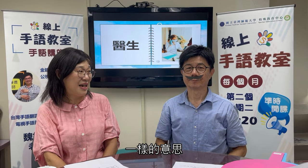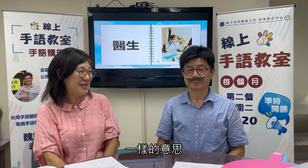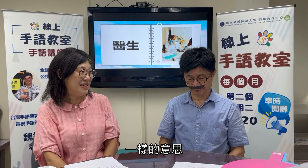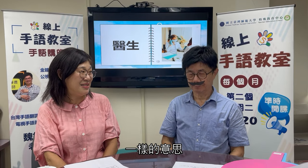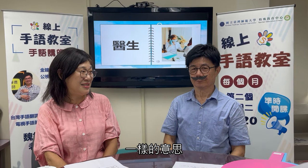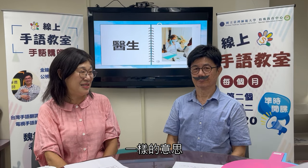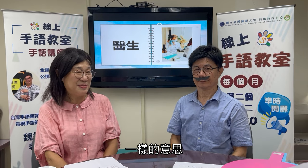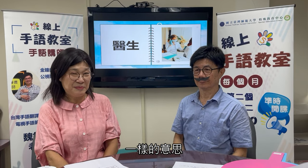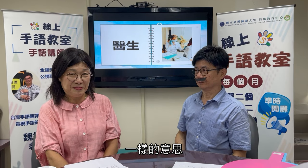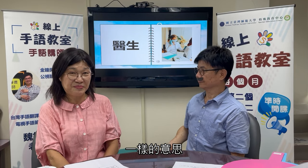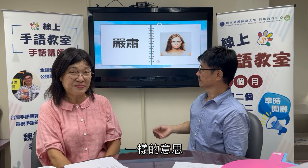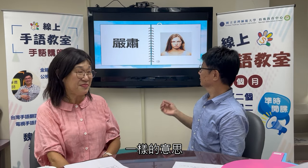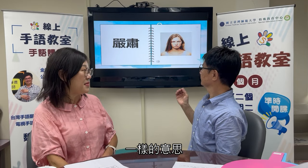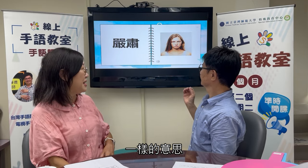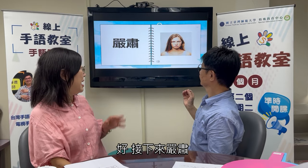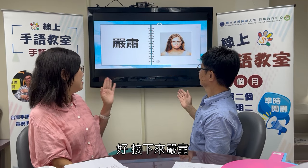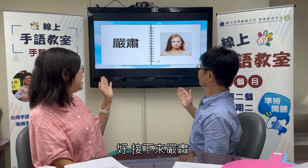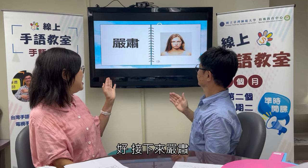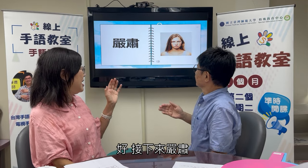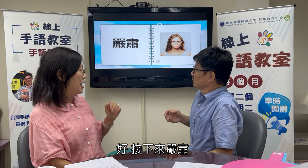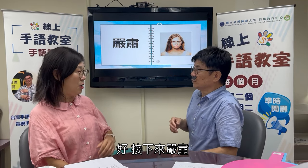的意思。好，接下来